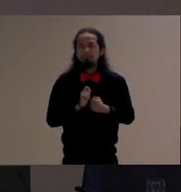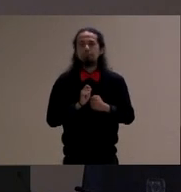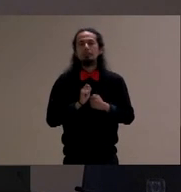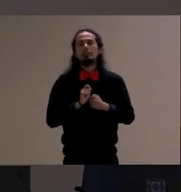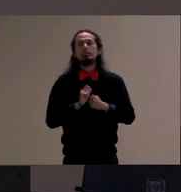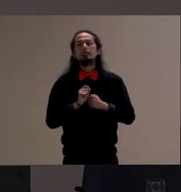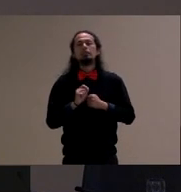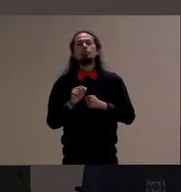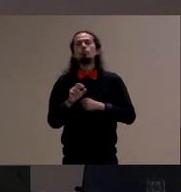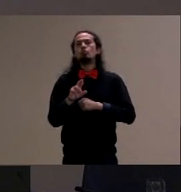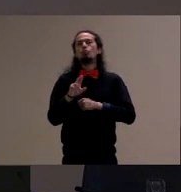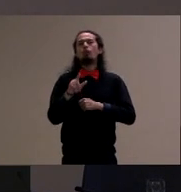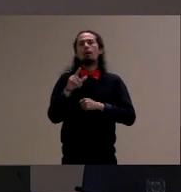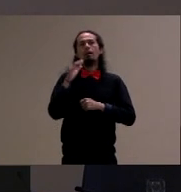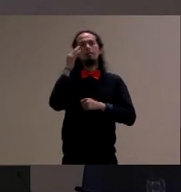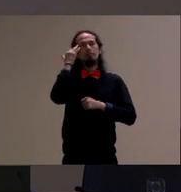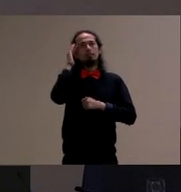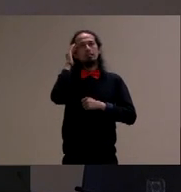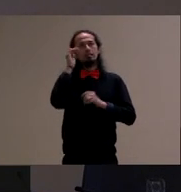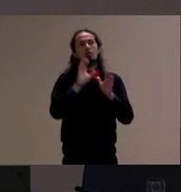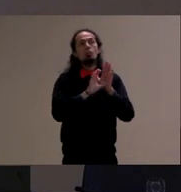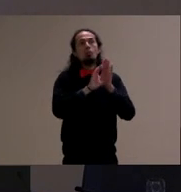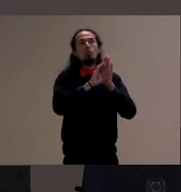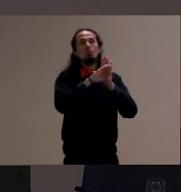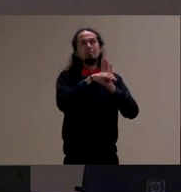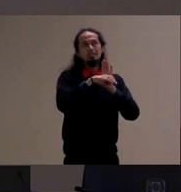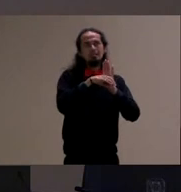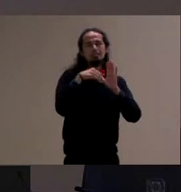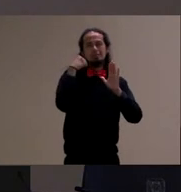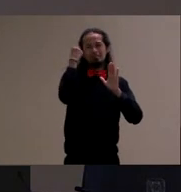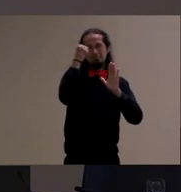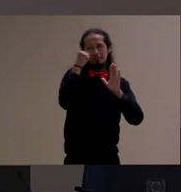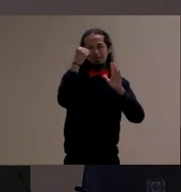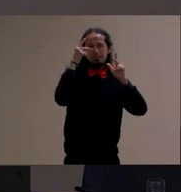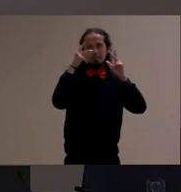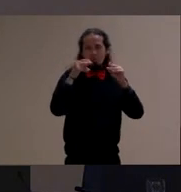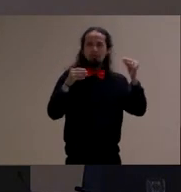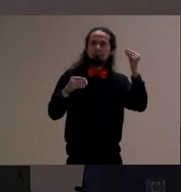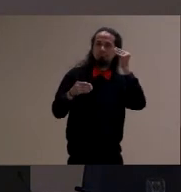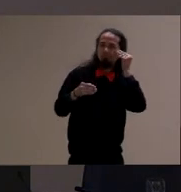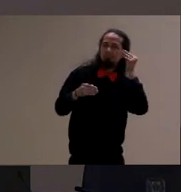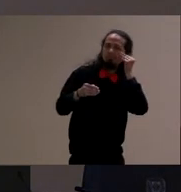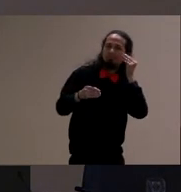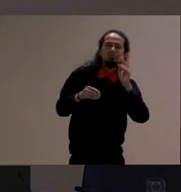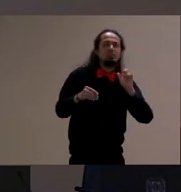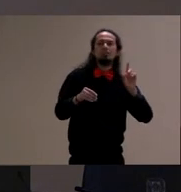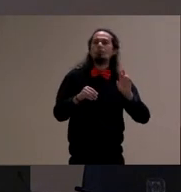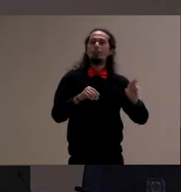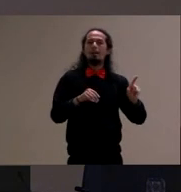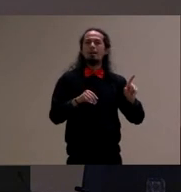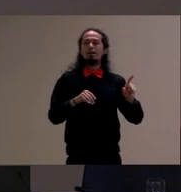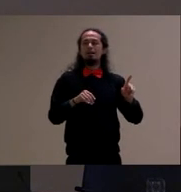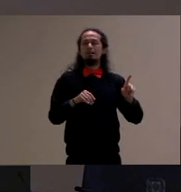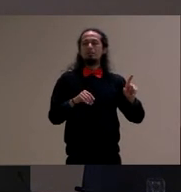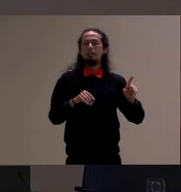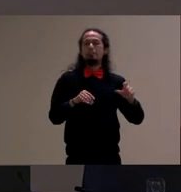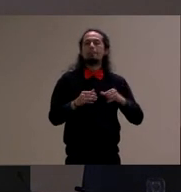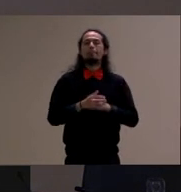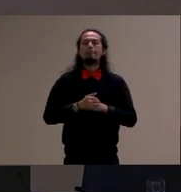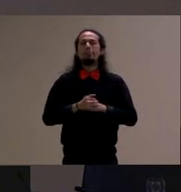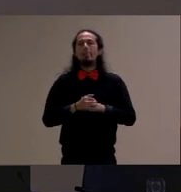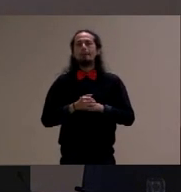compreender o conceito de experiência como experimento né então e diria né